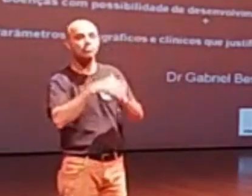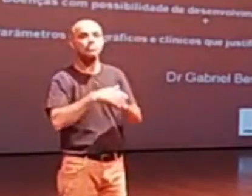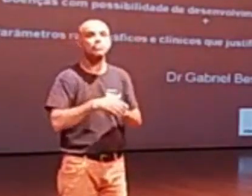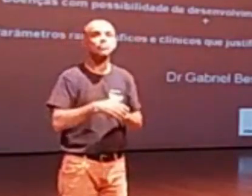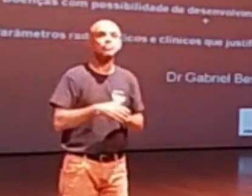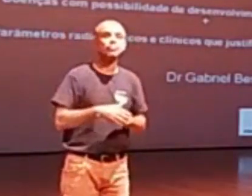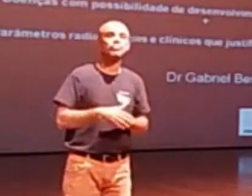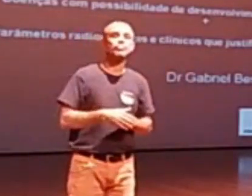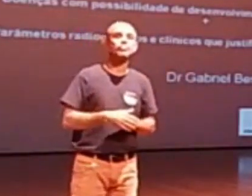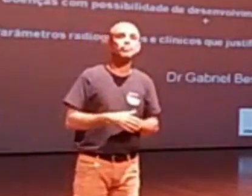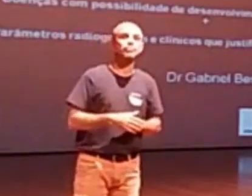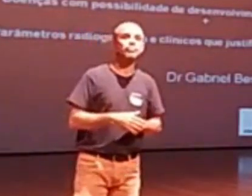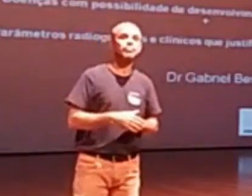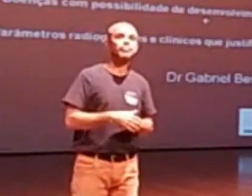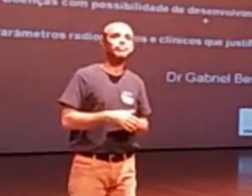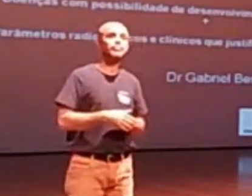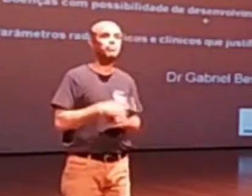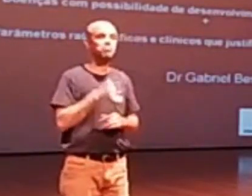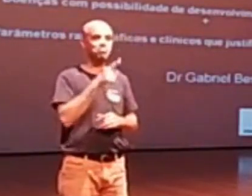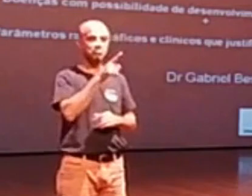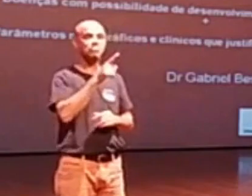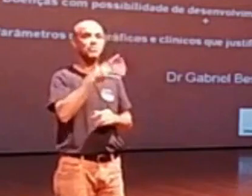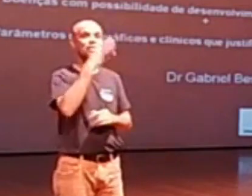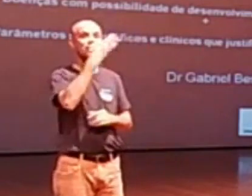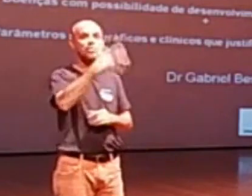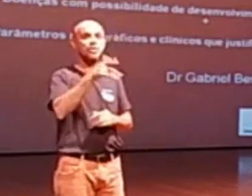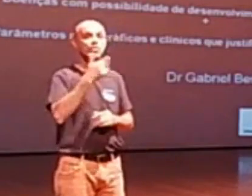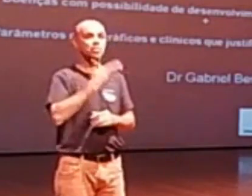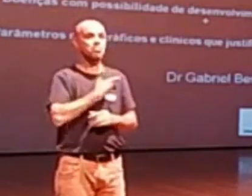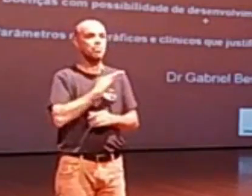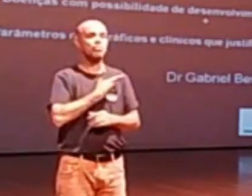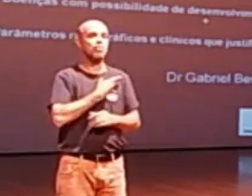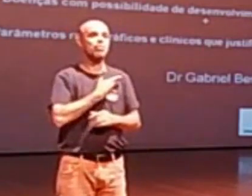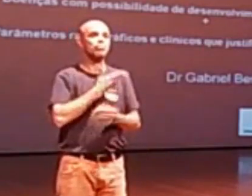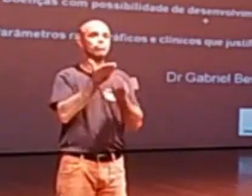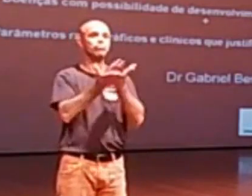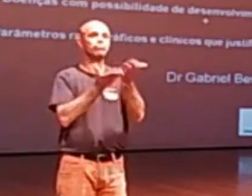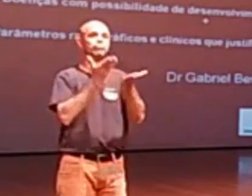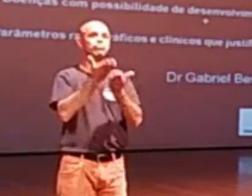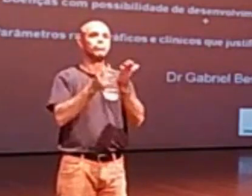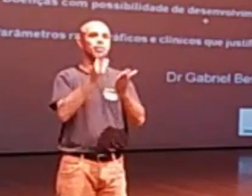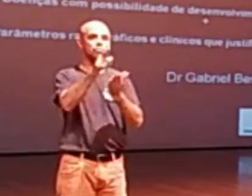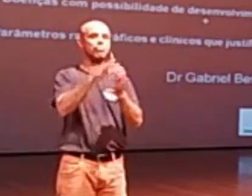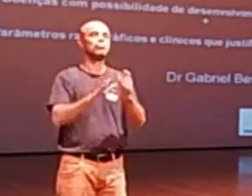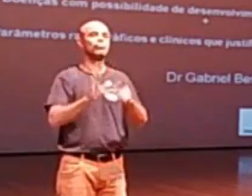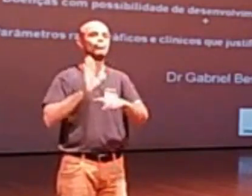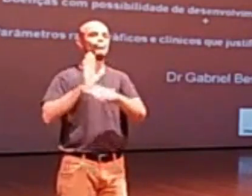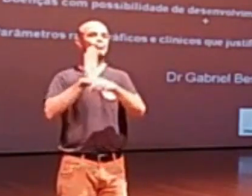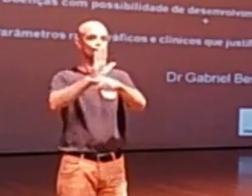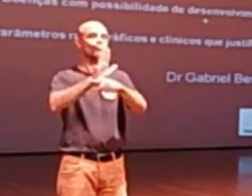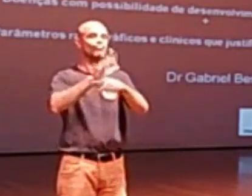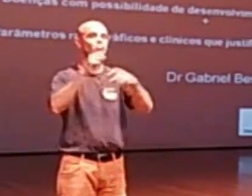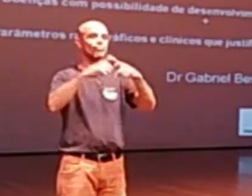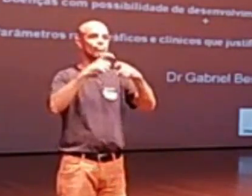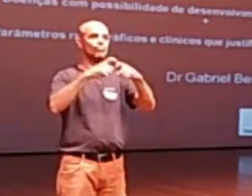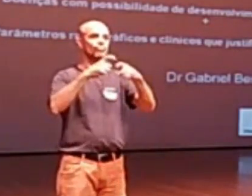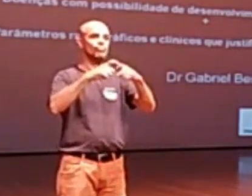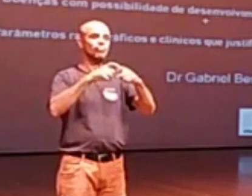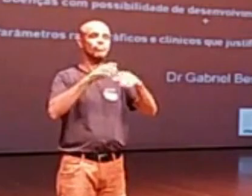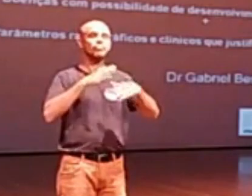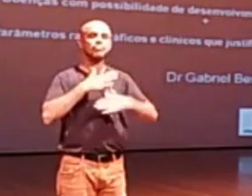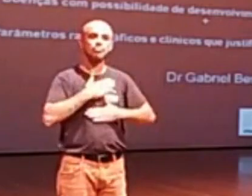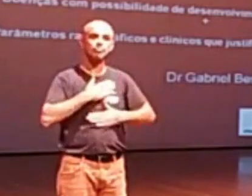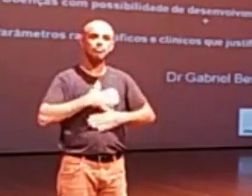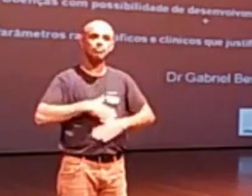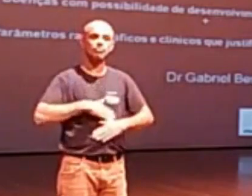Santos? Isso. O colega é muito bom, tá? Ele é amigo meu e, assim, eu posso te garantir que você está numa boa mão, tá? Fica tranquilo, você vai ver